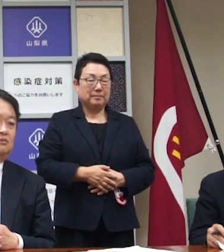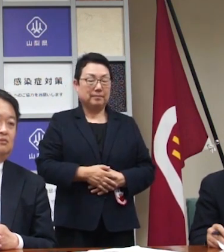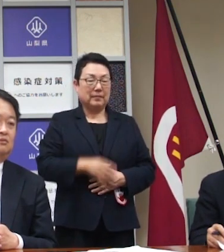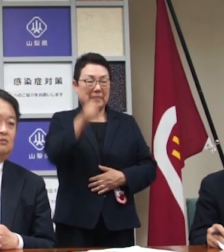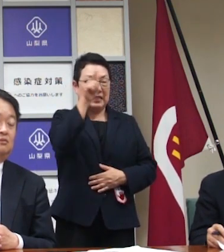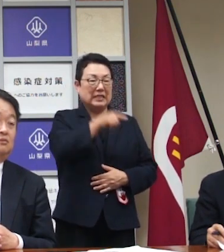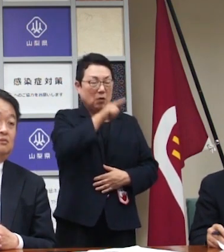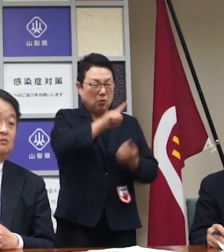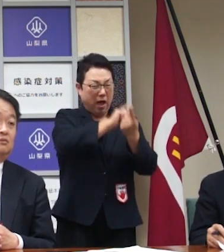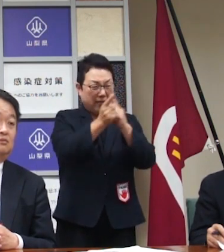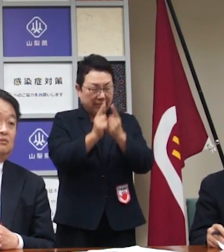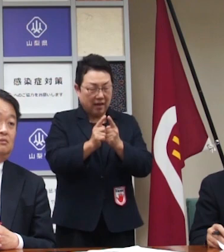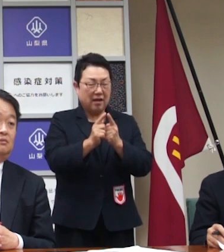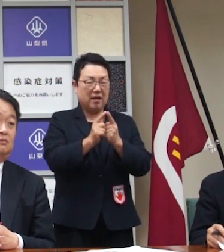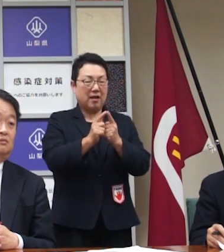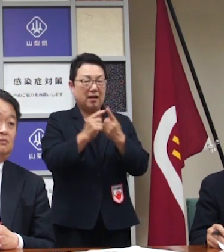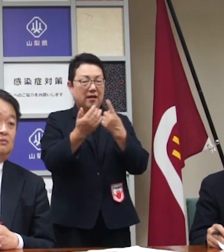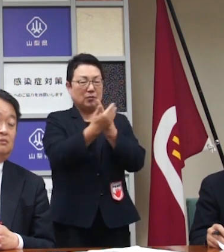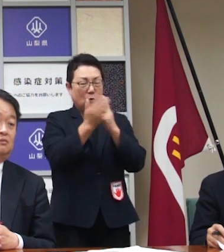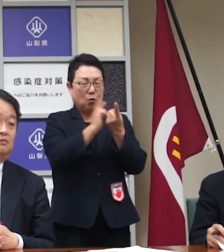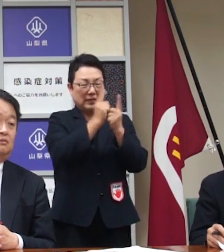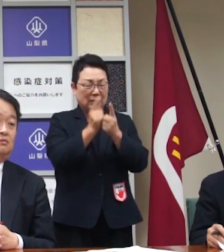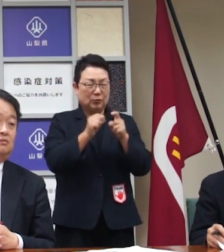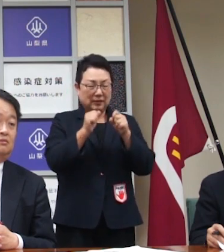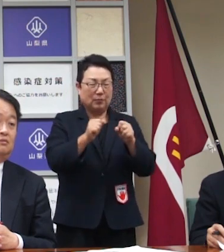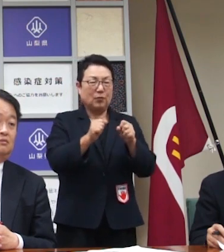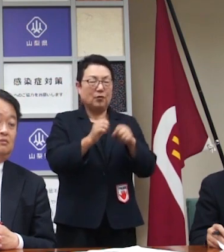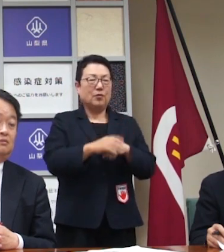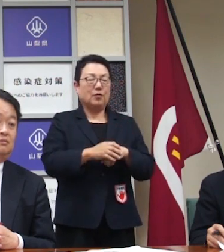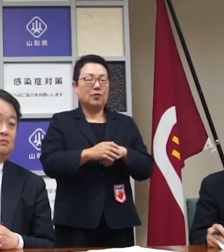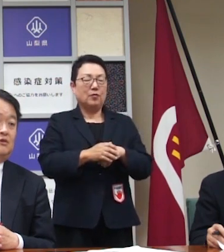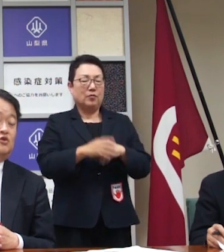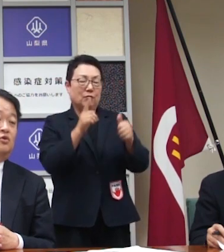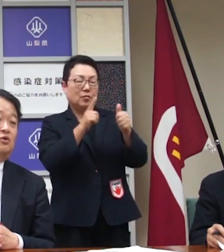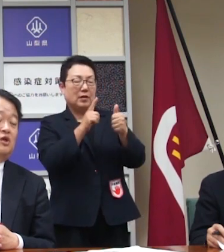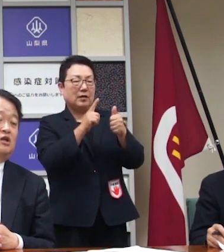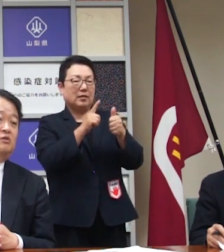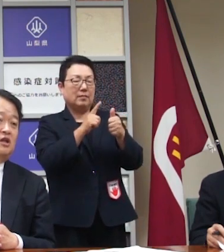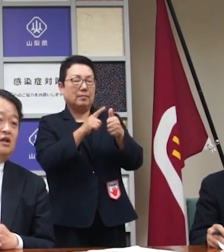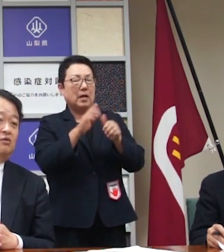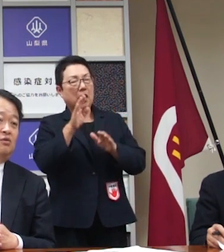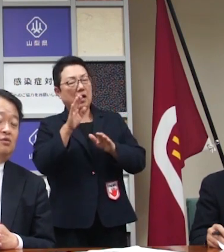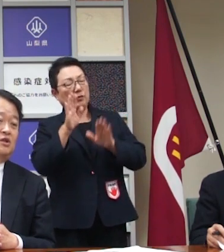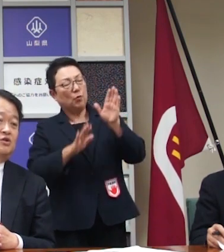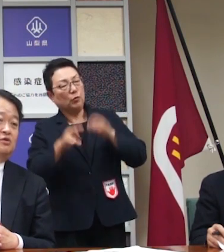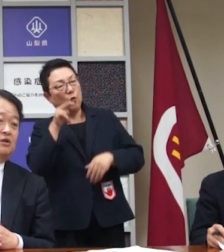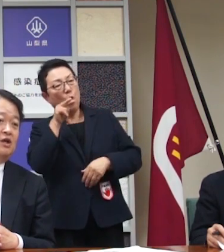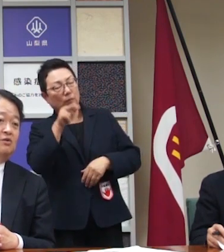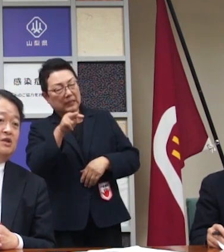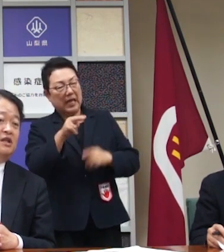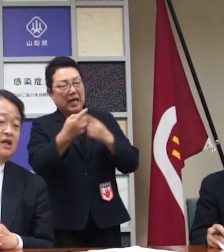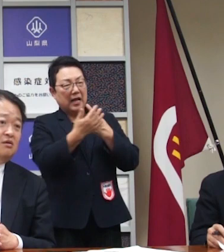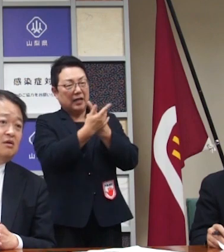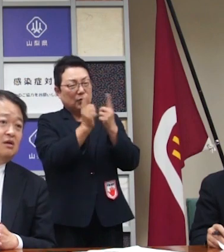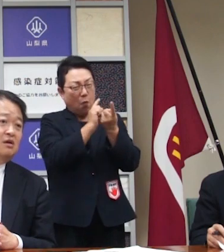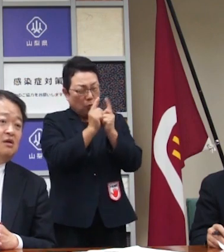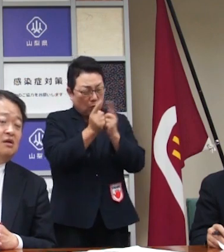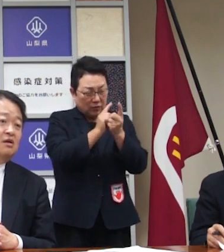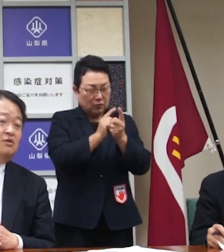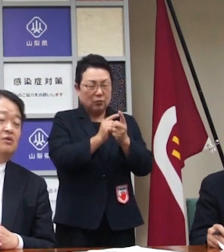人と濃厚接触してもこの方が 状況的に見て濃厚接触者の可能性が